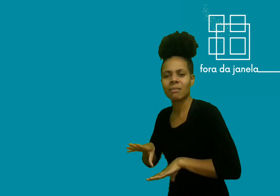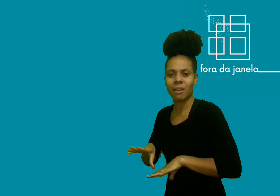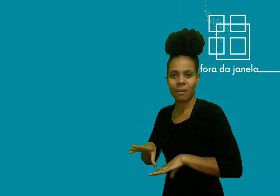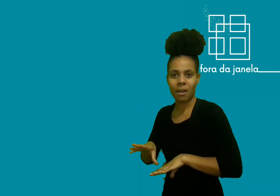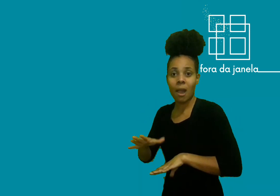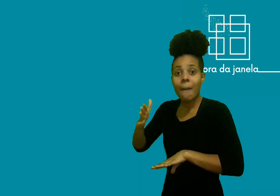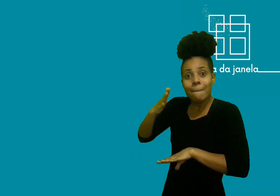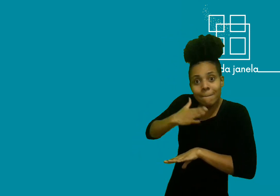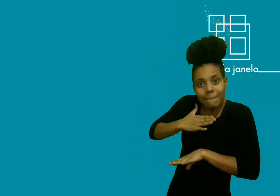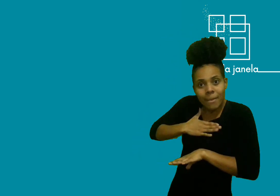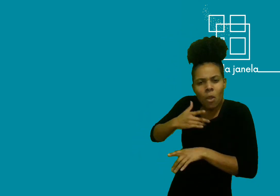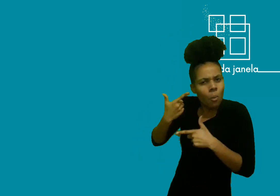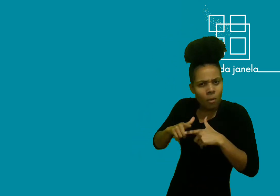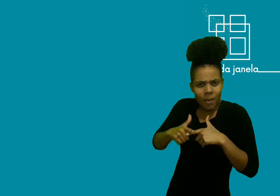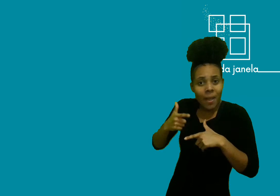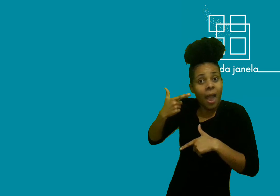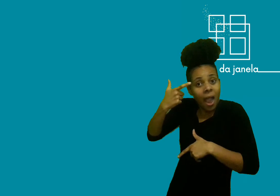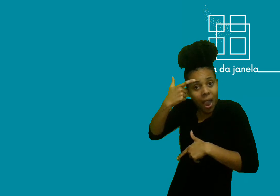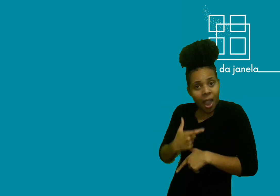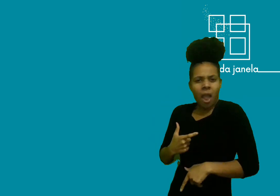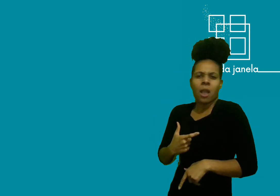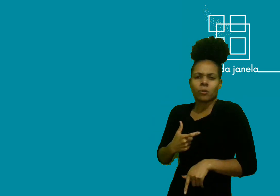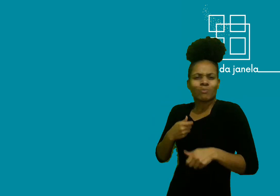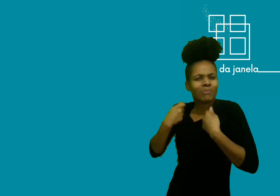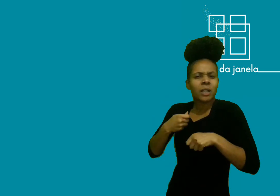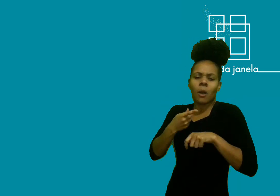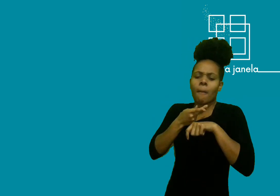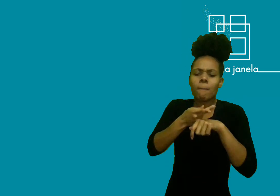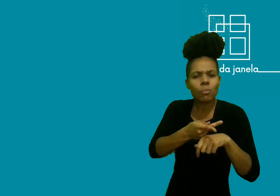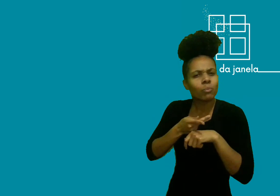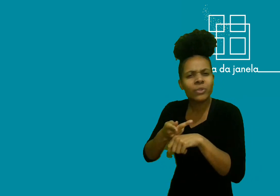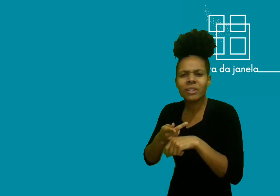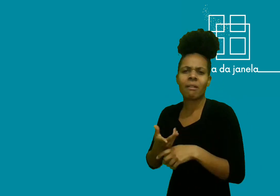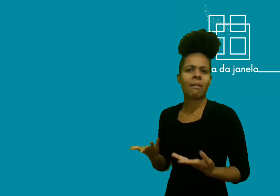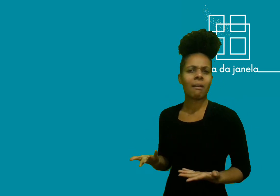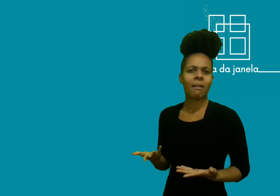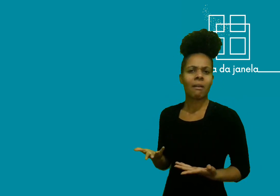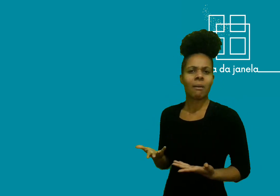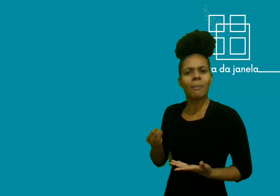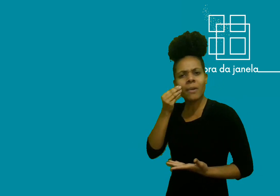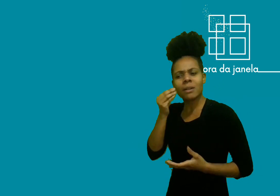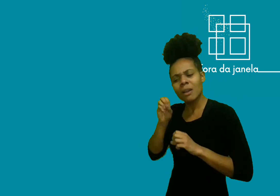a esse aluno, né? Aí é uma coisa que tem a ver comigo, não tem a ver com o meu aluno, então eu preciso ir atrás disso,